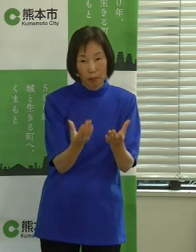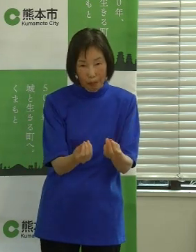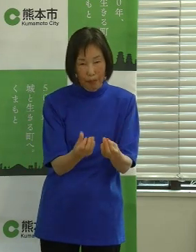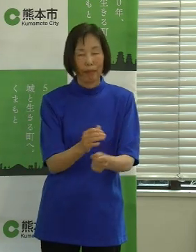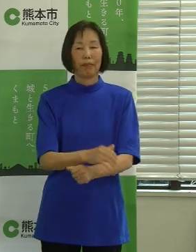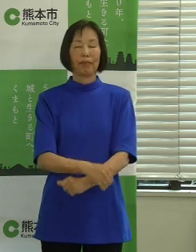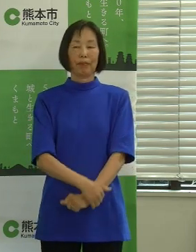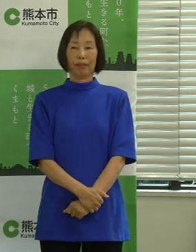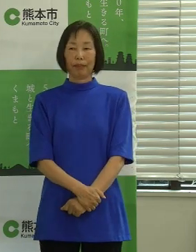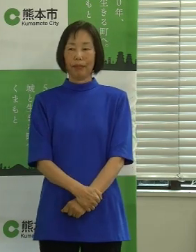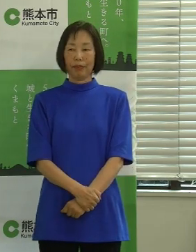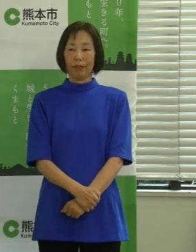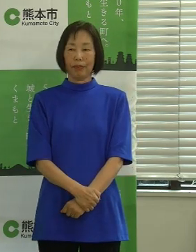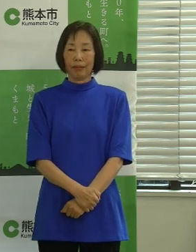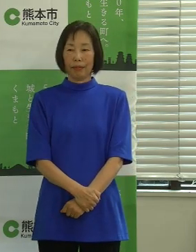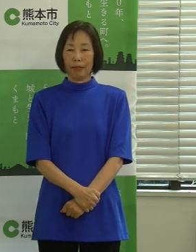ます。